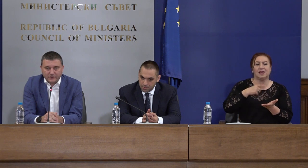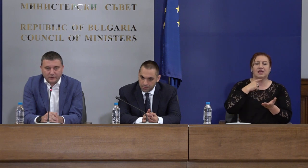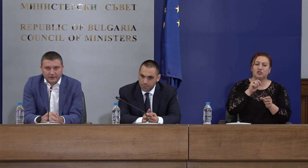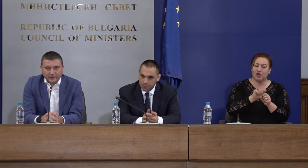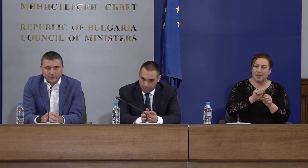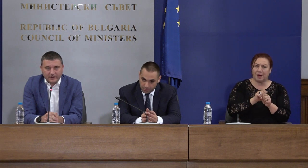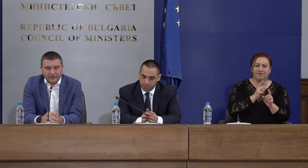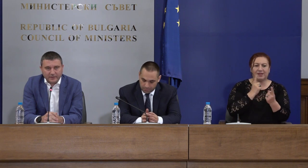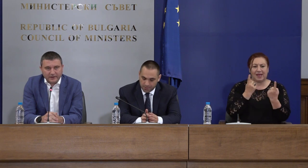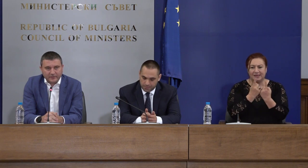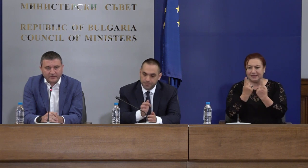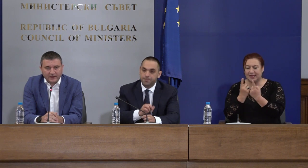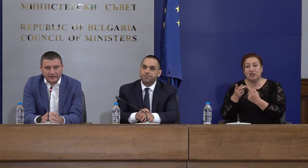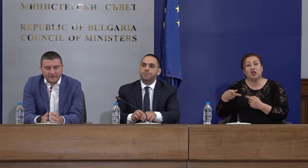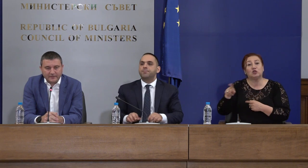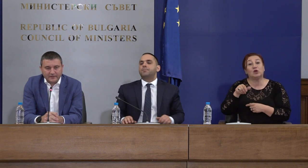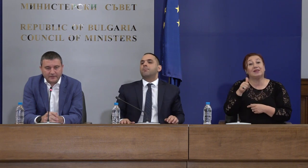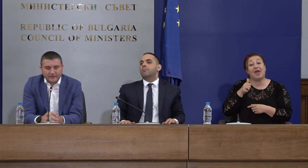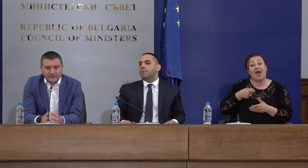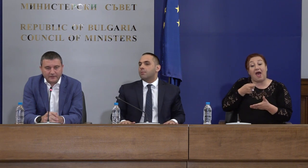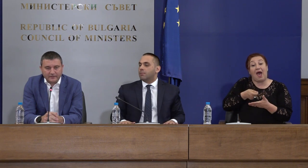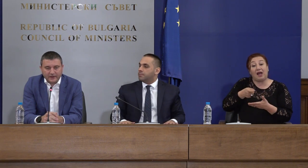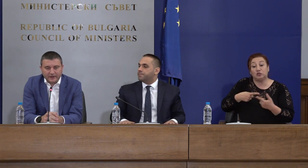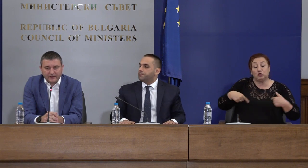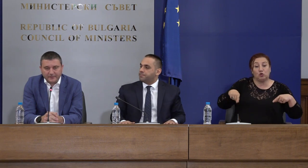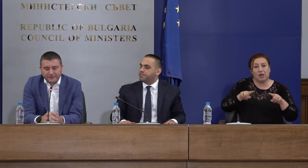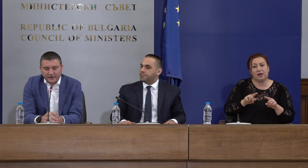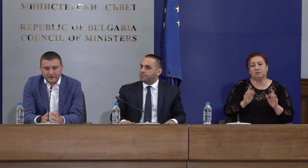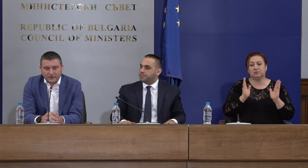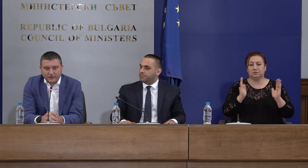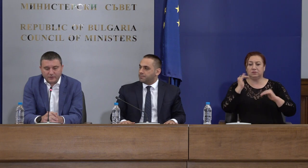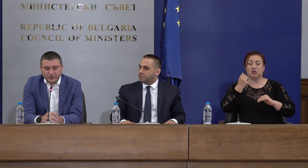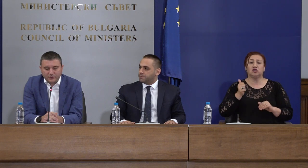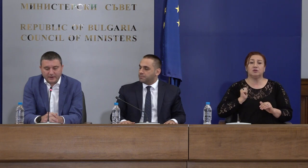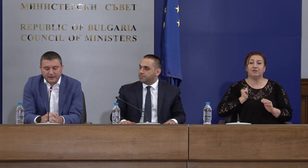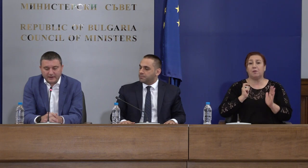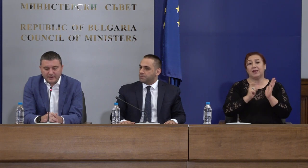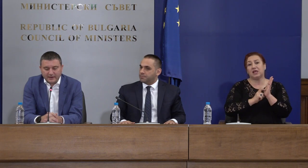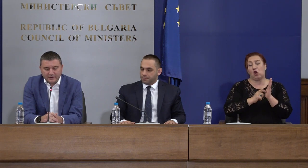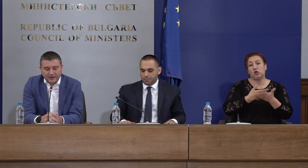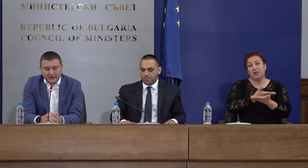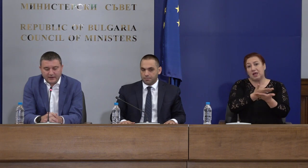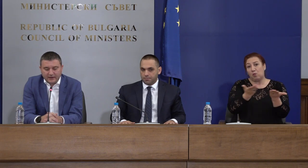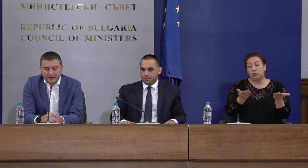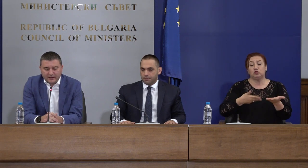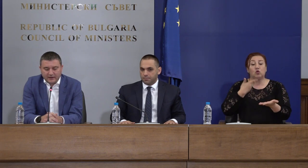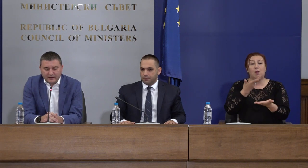разговори с другите акционери в рамките на правилата и в рамките на Закона за публичното предлагане на ценни